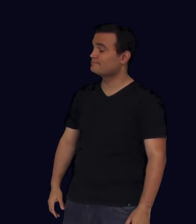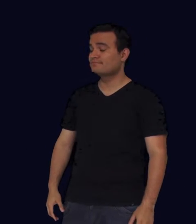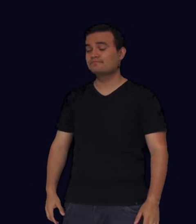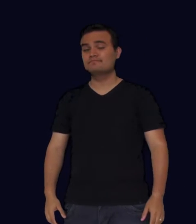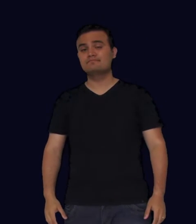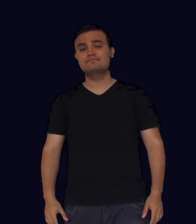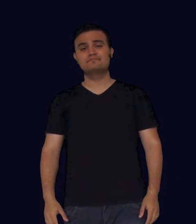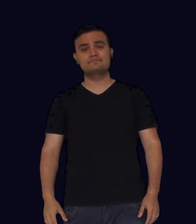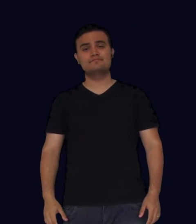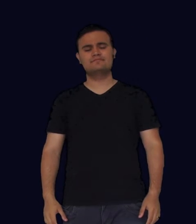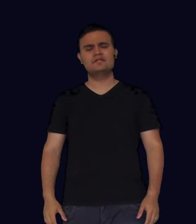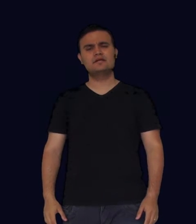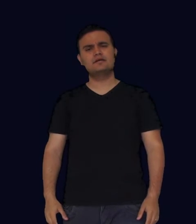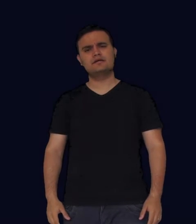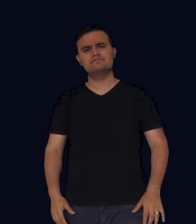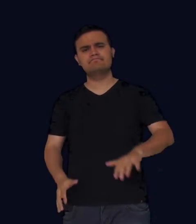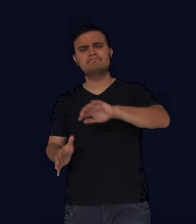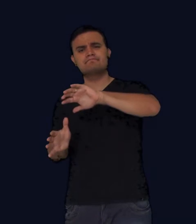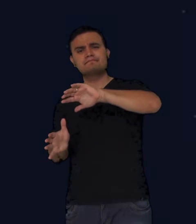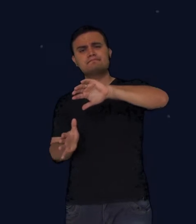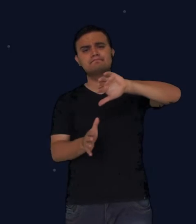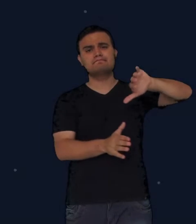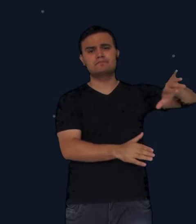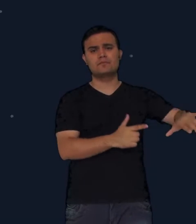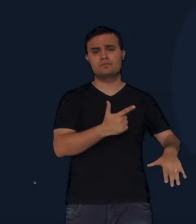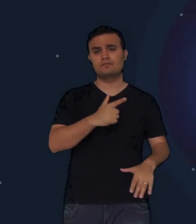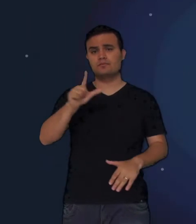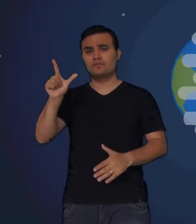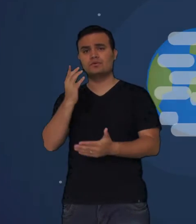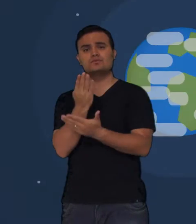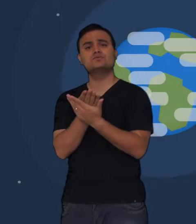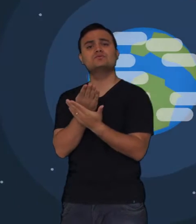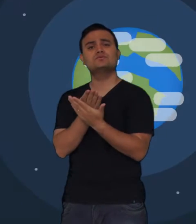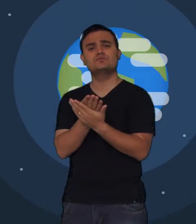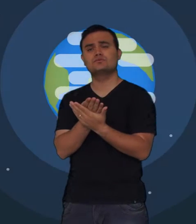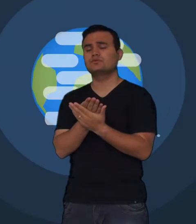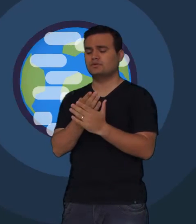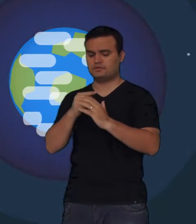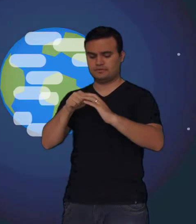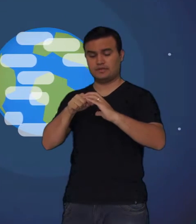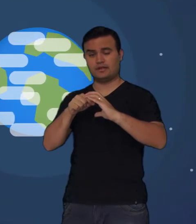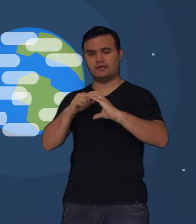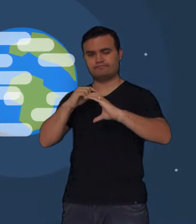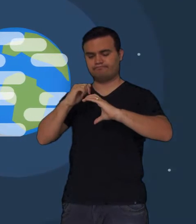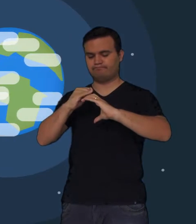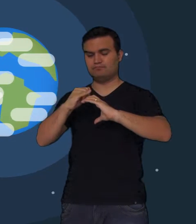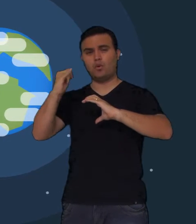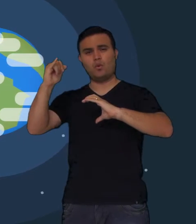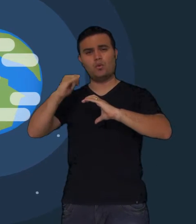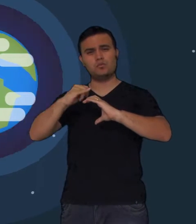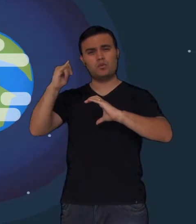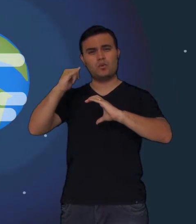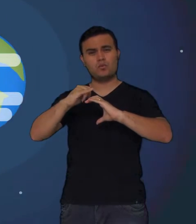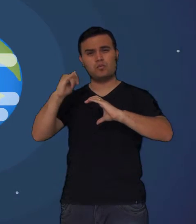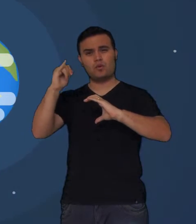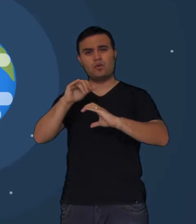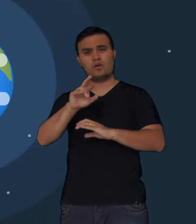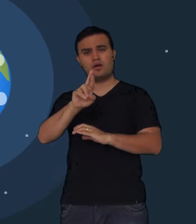Ao mesmo tempo em que isso ocorria, havia uma outra corrente de estudo que procurava entender a radiação que a Terra emitia, levando a